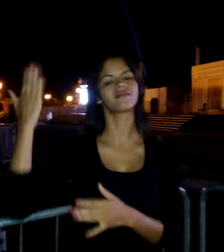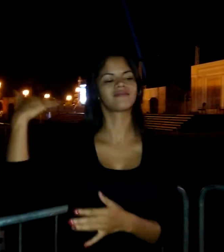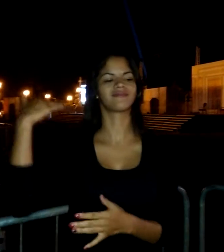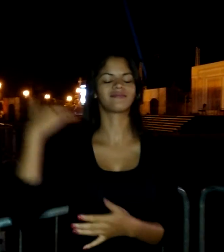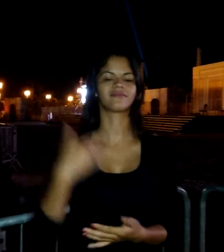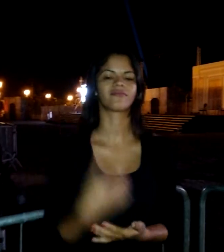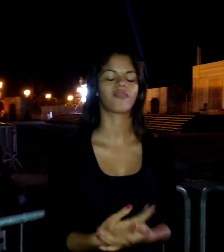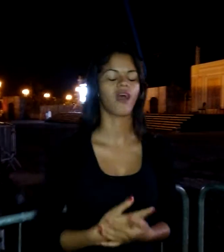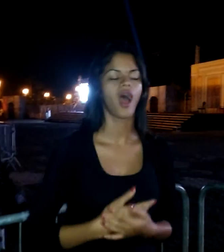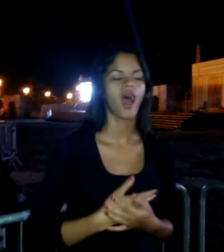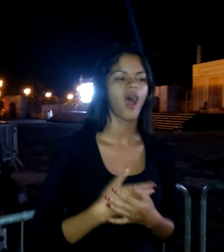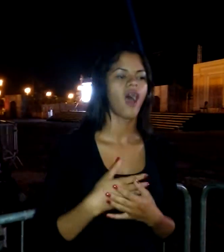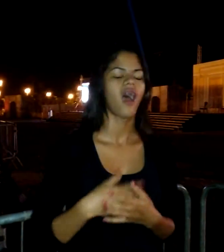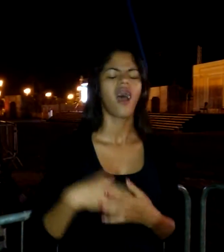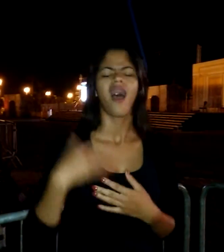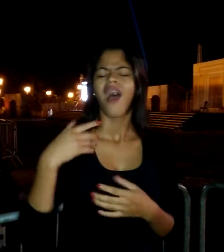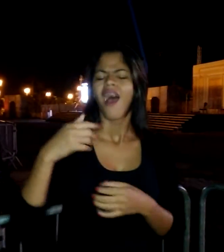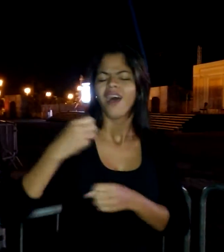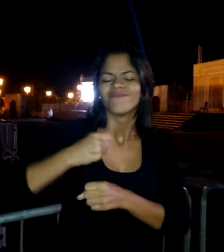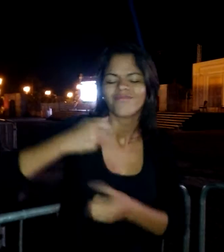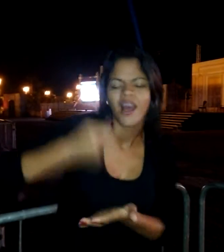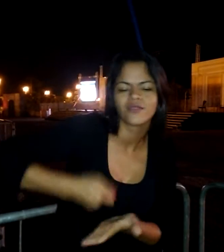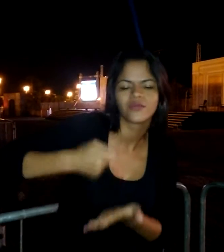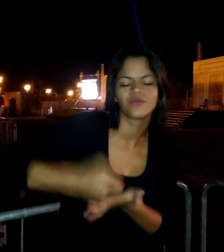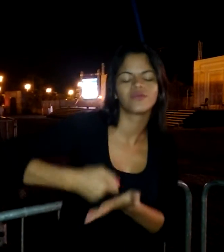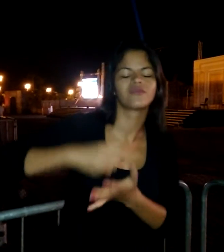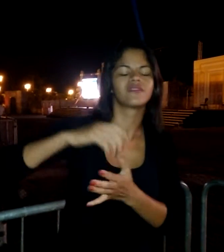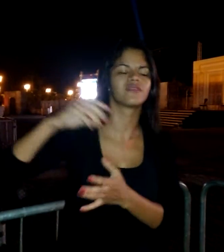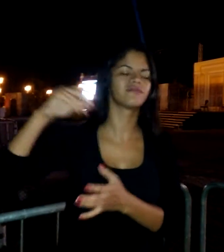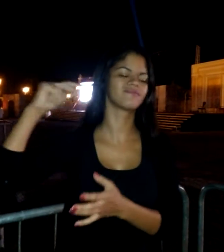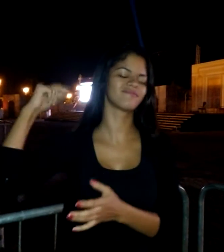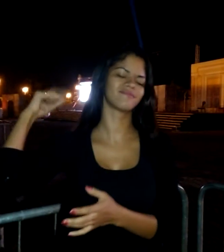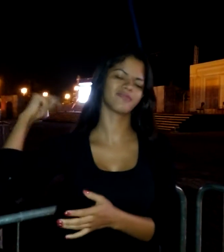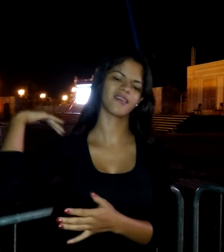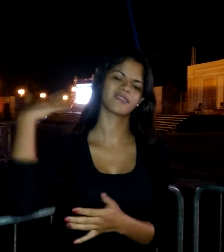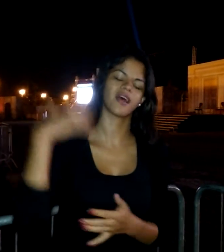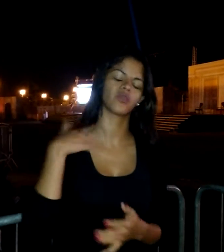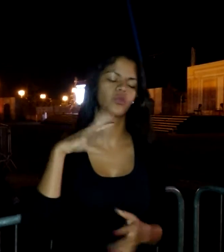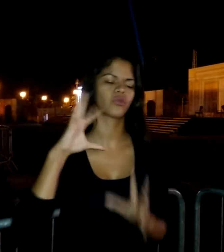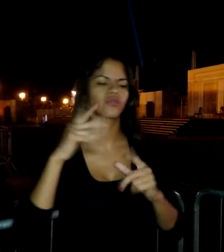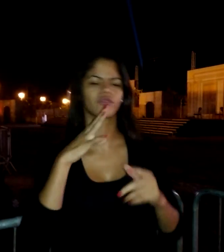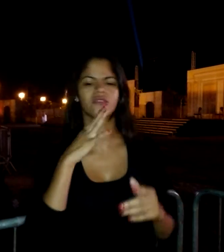Nossas festas, de tão intensas, acabaram de ser conhecidas em todo o Brasil.